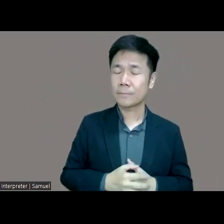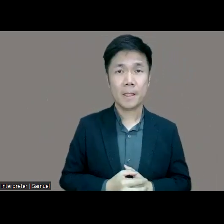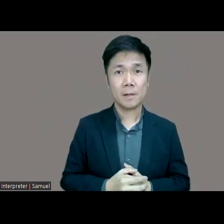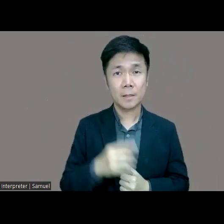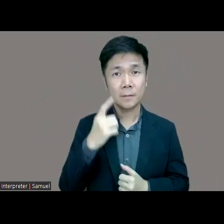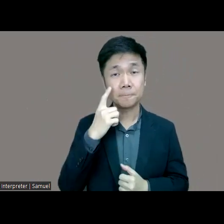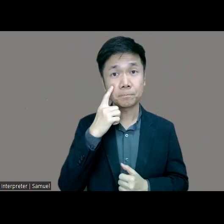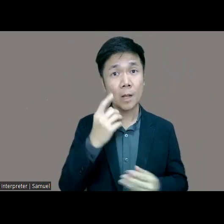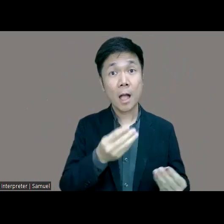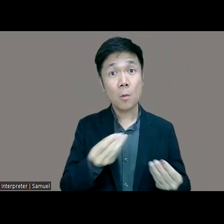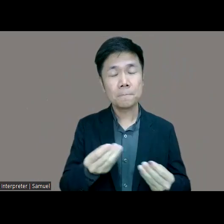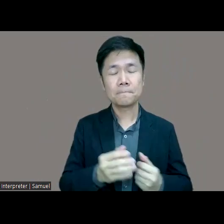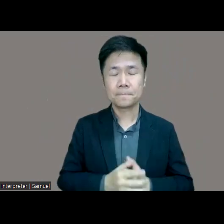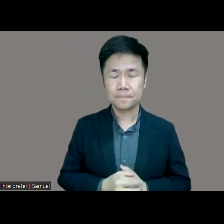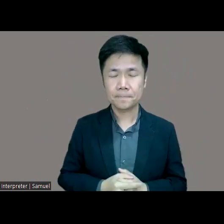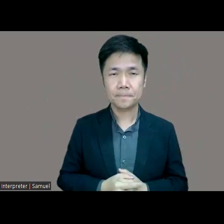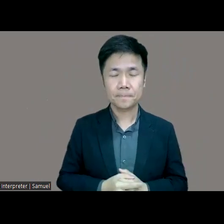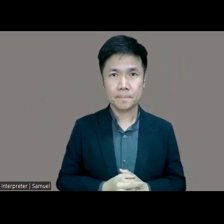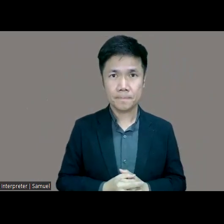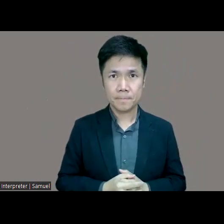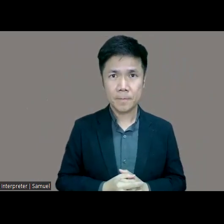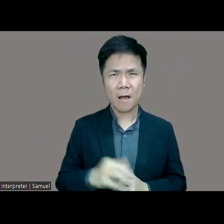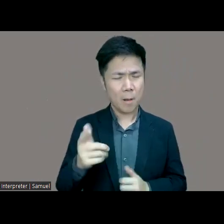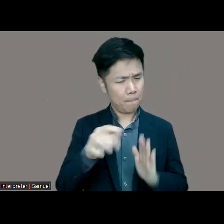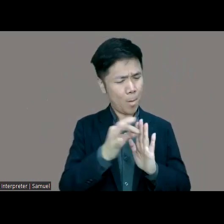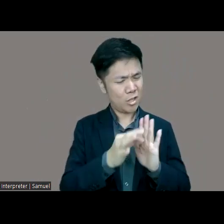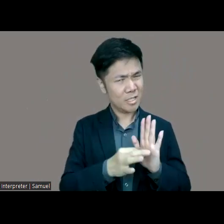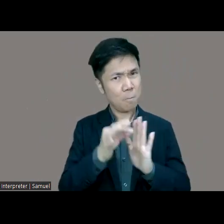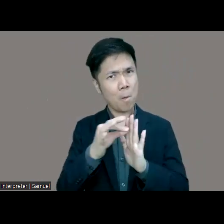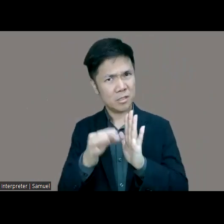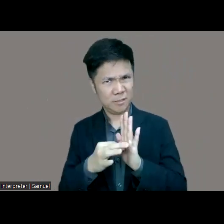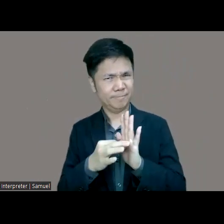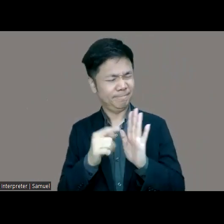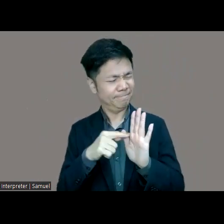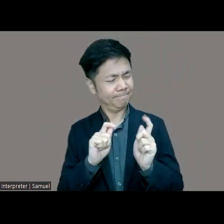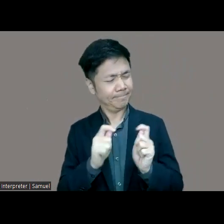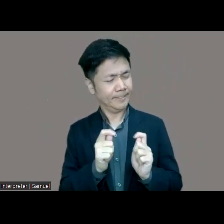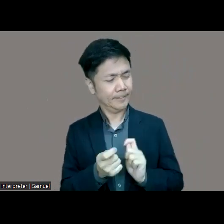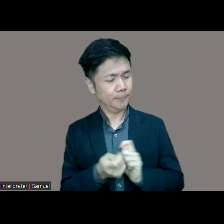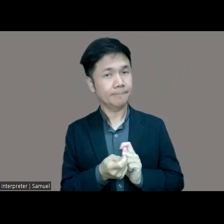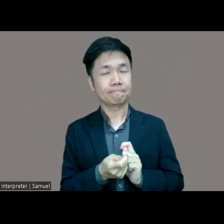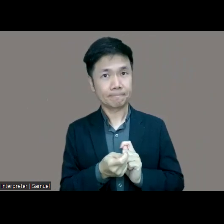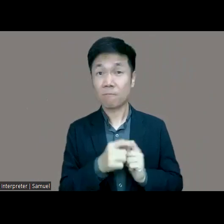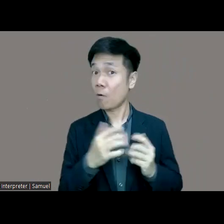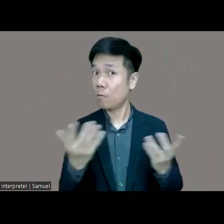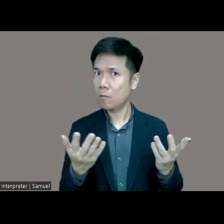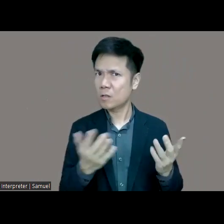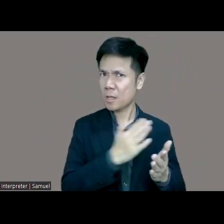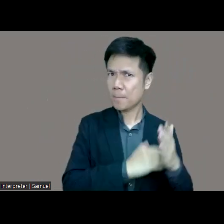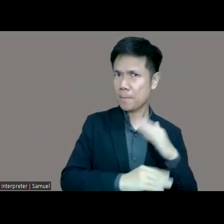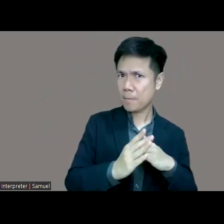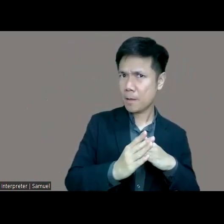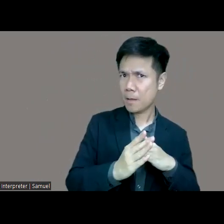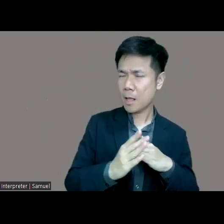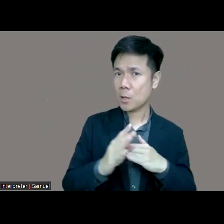on you on this kind of level of policies that can be changed. Thank you. Thank you, Julius.